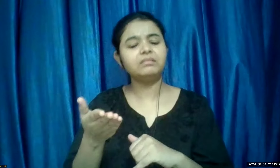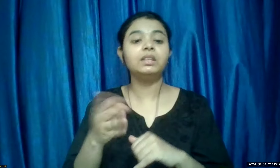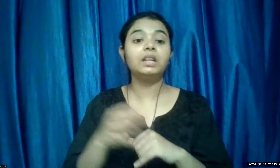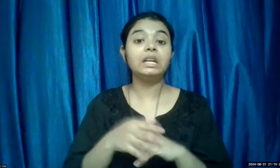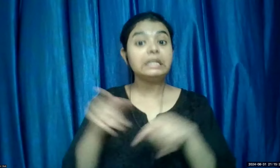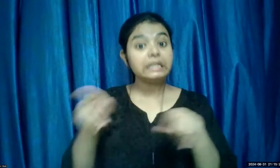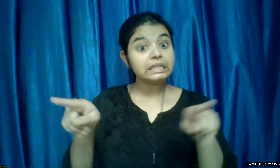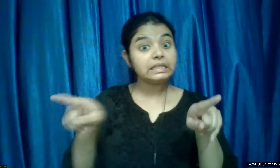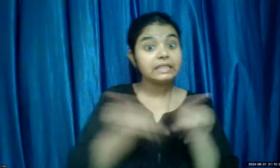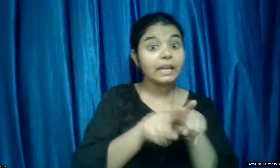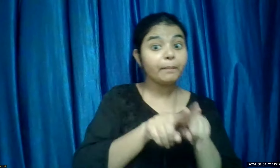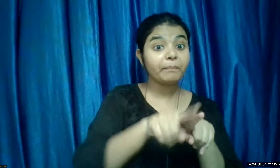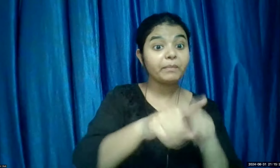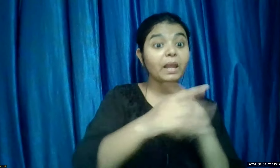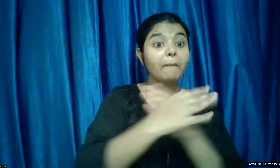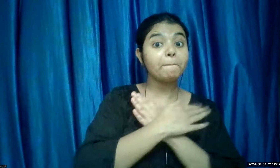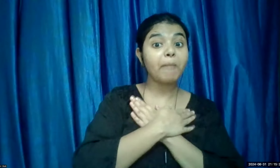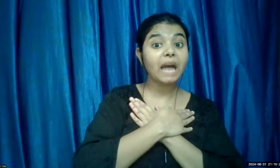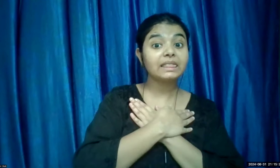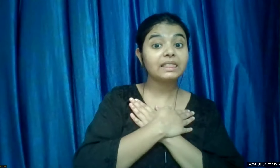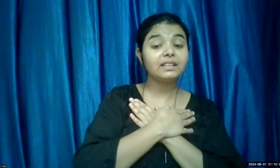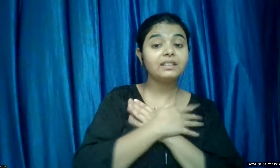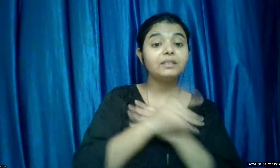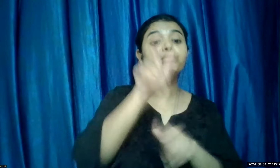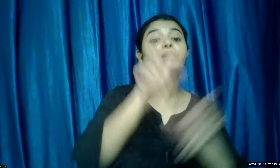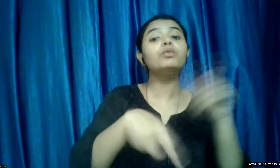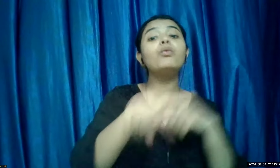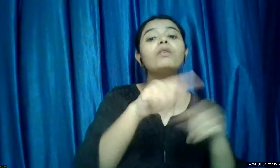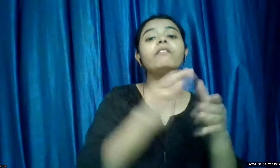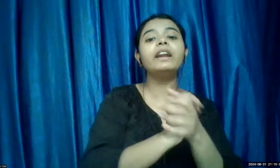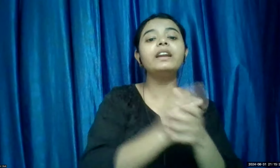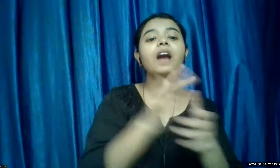इसी प्रकार से जो एक भक्त है उसके कैसे दोस्त होंगे?